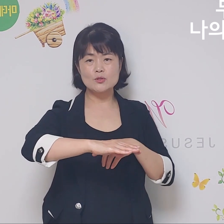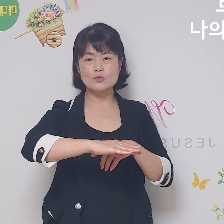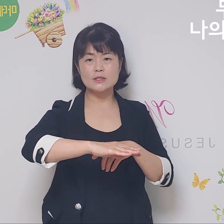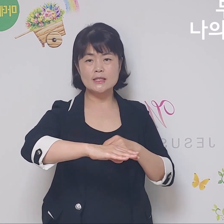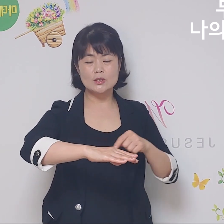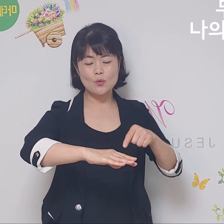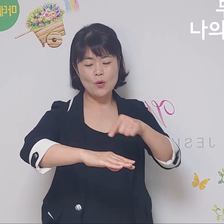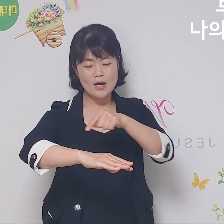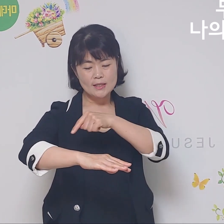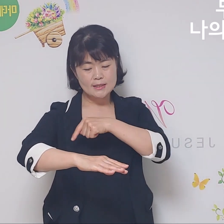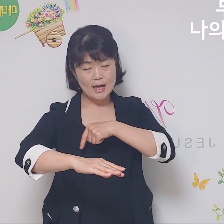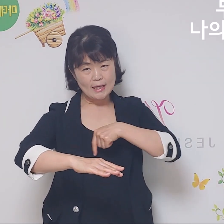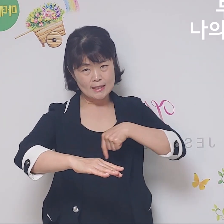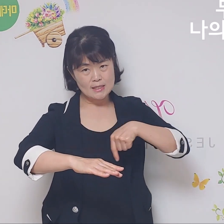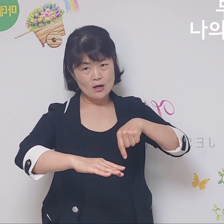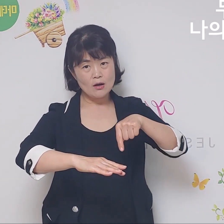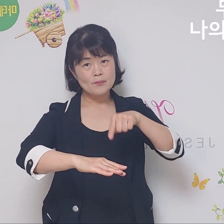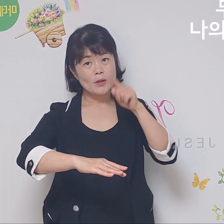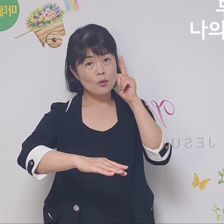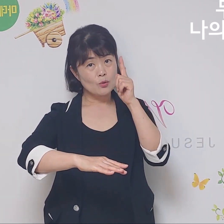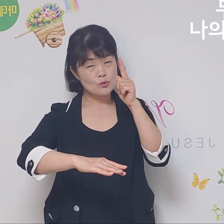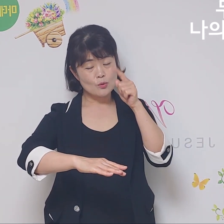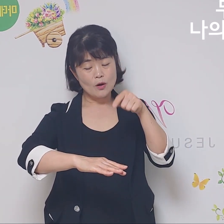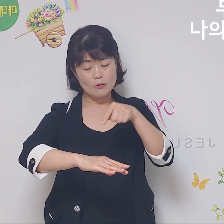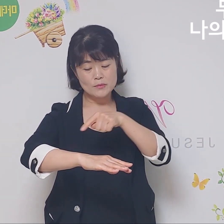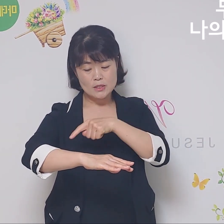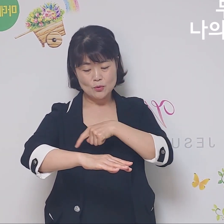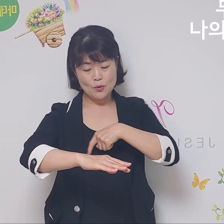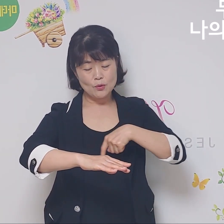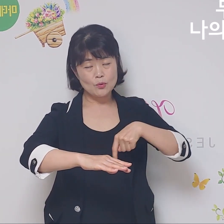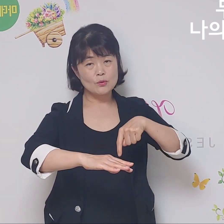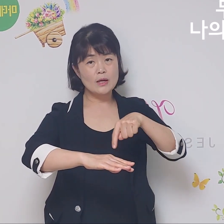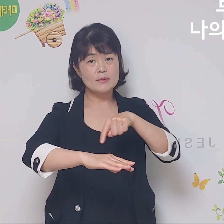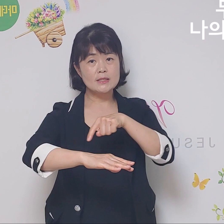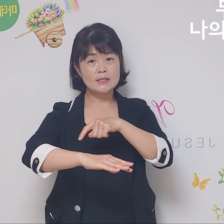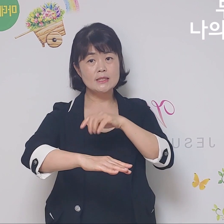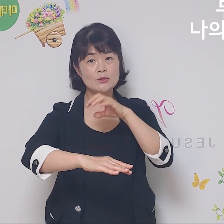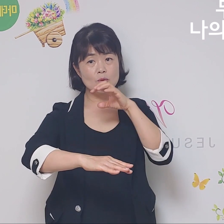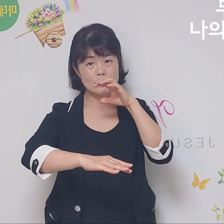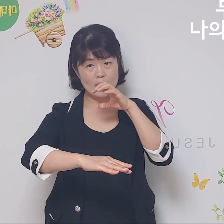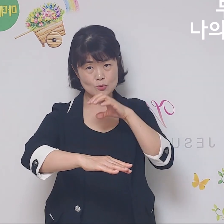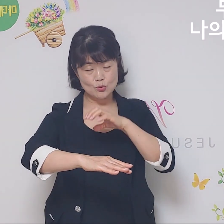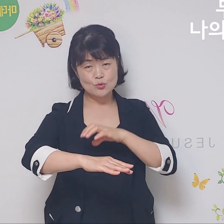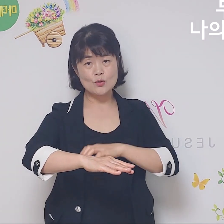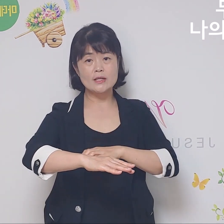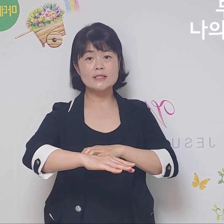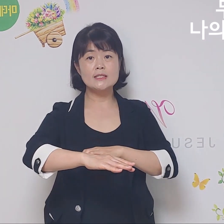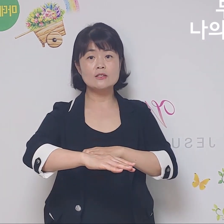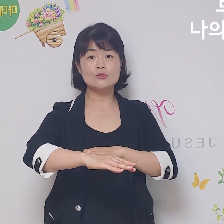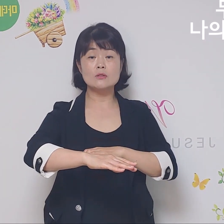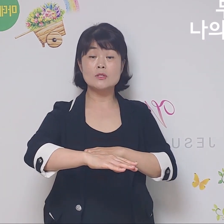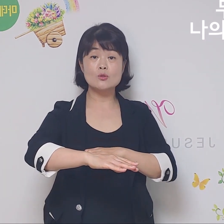왼손을 대시고, 그 안에서 오른손 검지로 동그라미를 그리시고, 장소수화를 찍어주시면